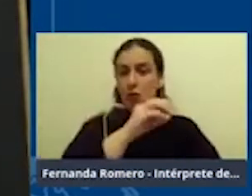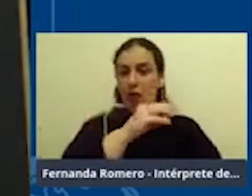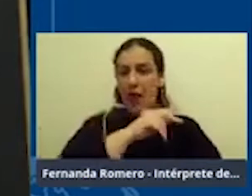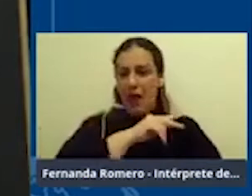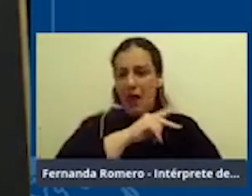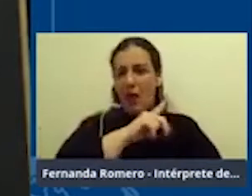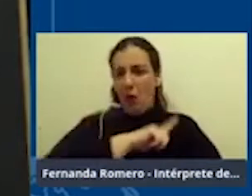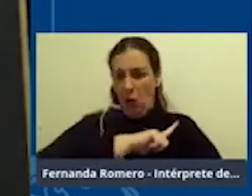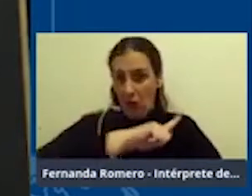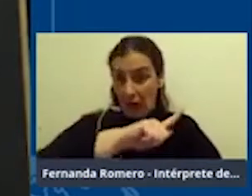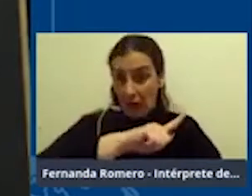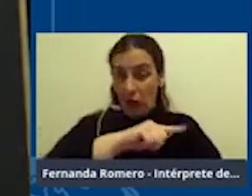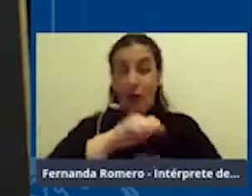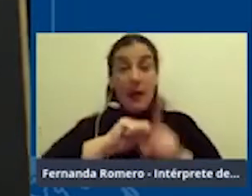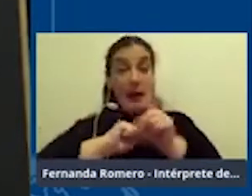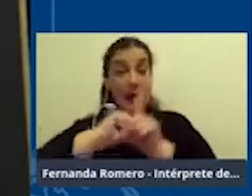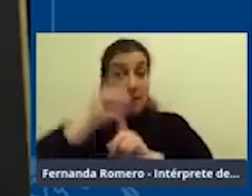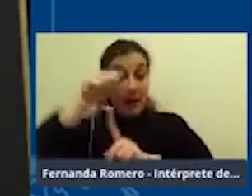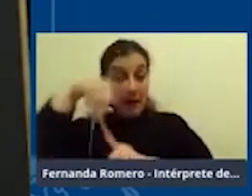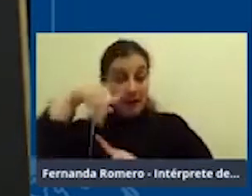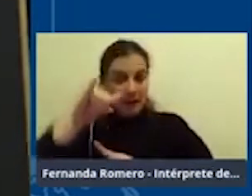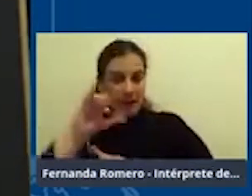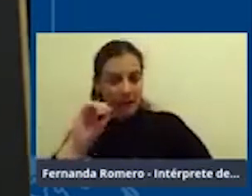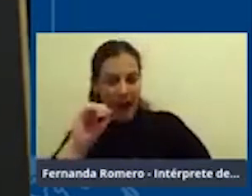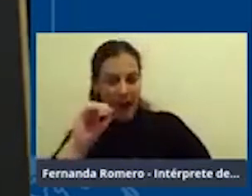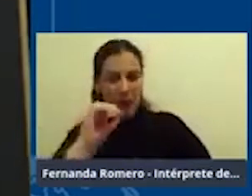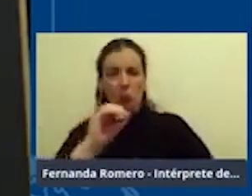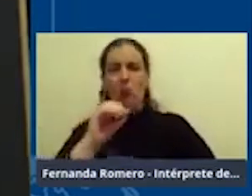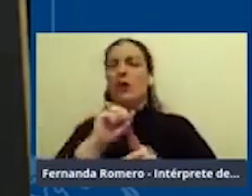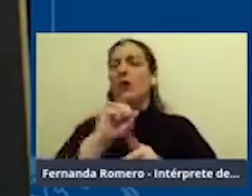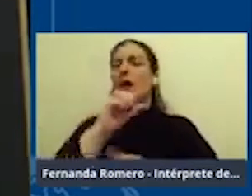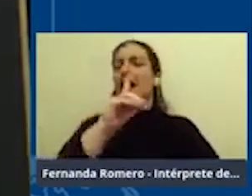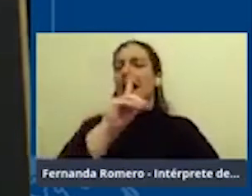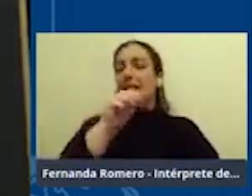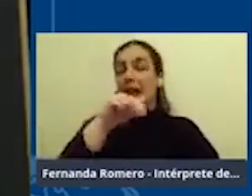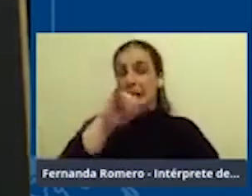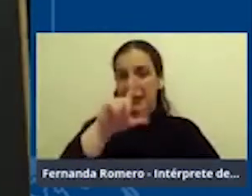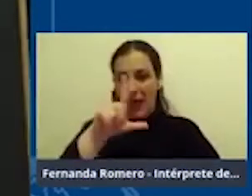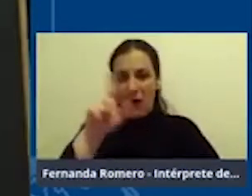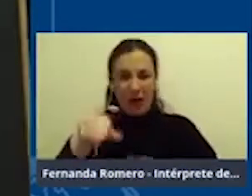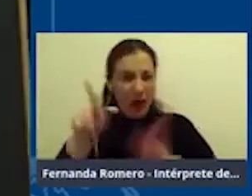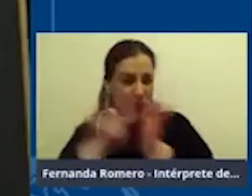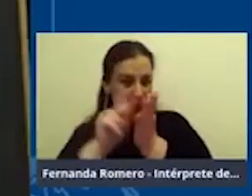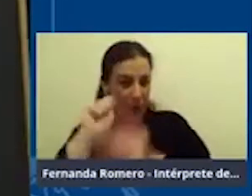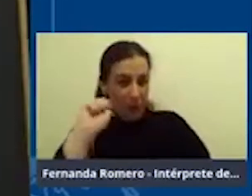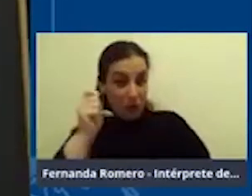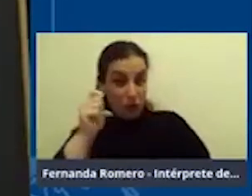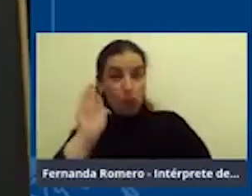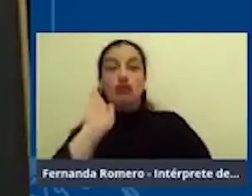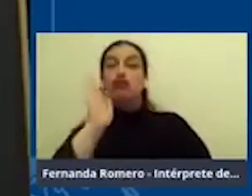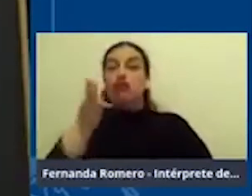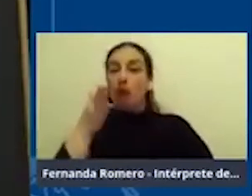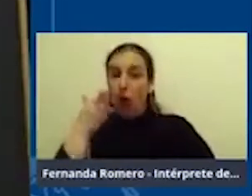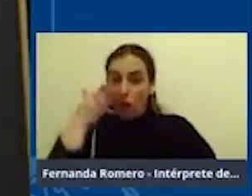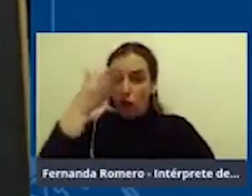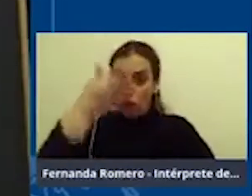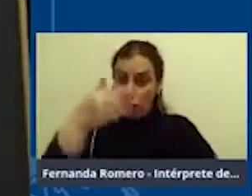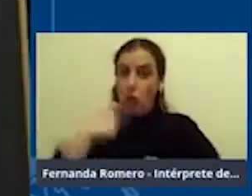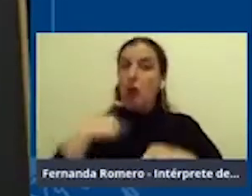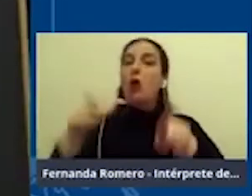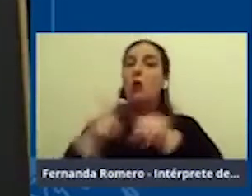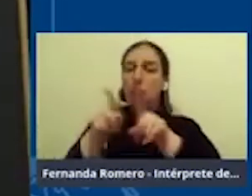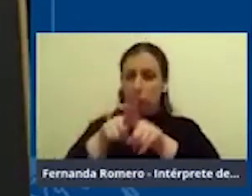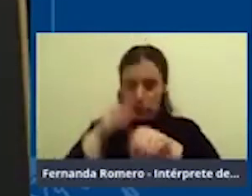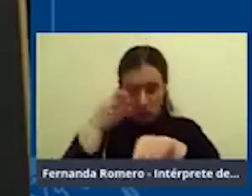de maio o embaixador Daniel Scioli, que é o embaixador da Argentina agora, já esteve lá, estive presente, porque organizei junto